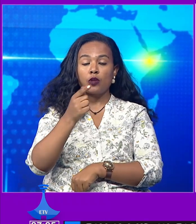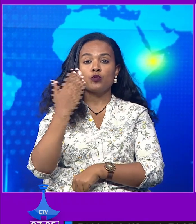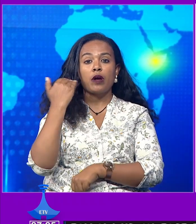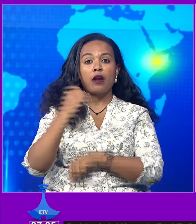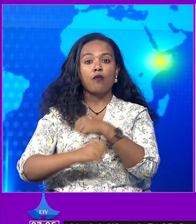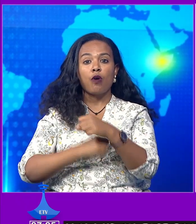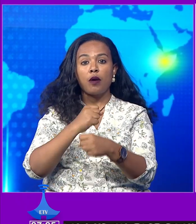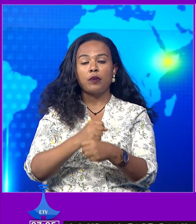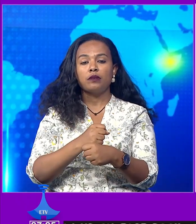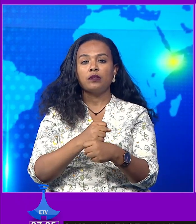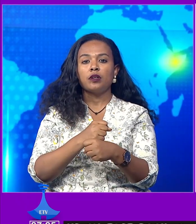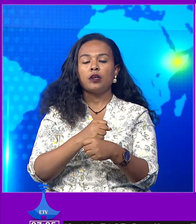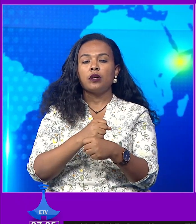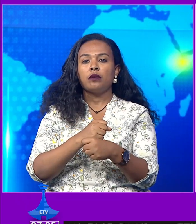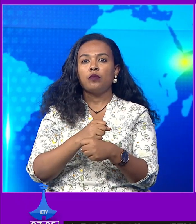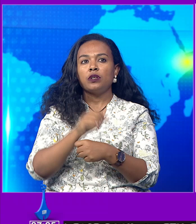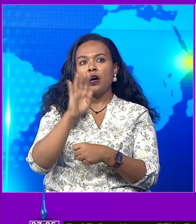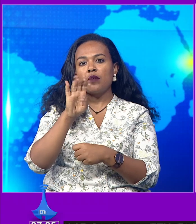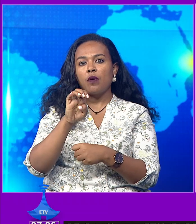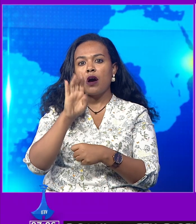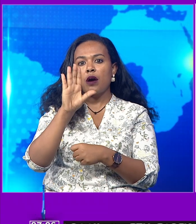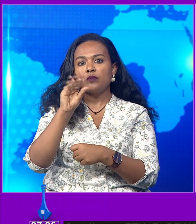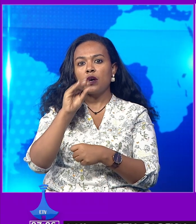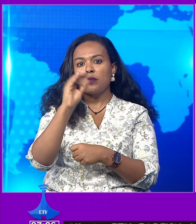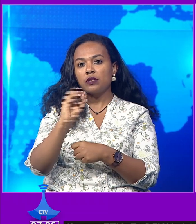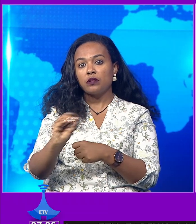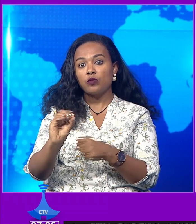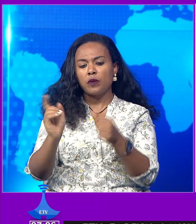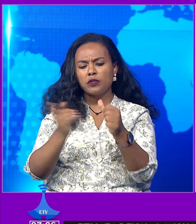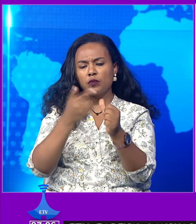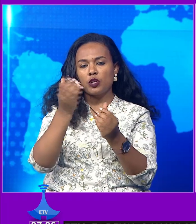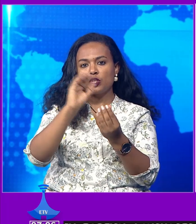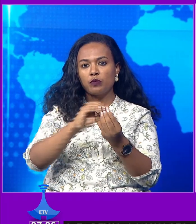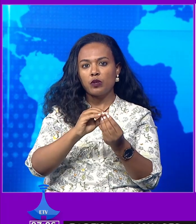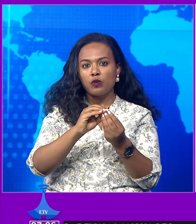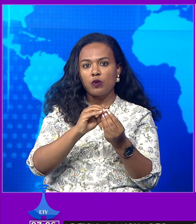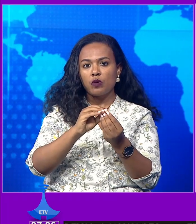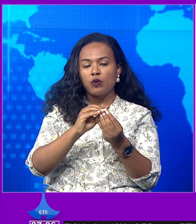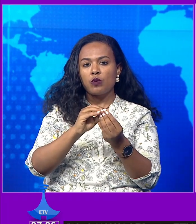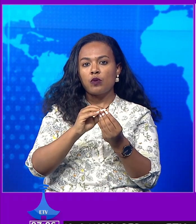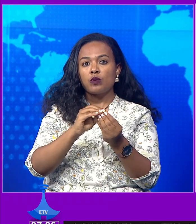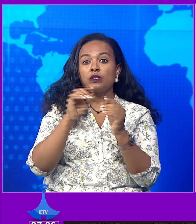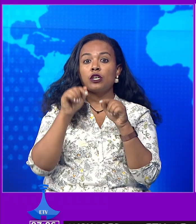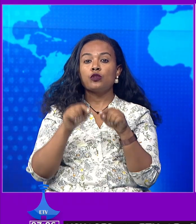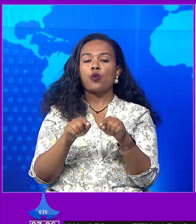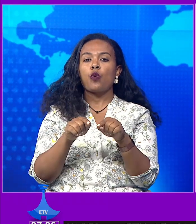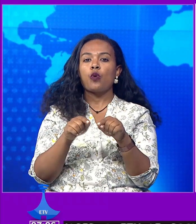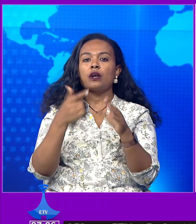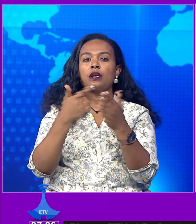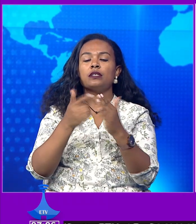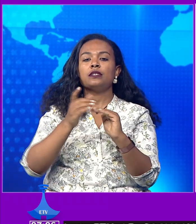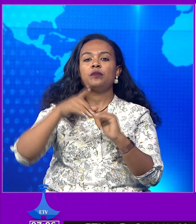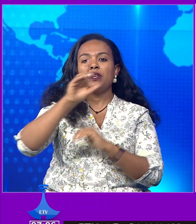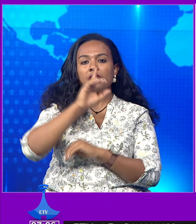ዓመት በኦልሞስት 40-50% ነው የጨመረው ከመጀመሪያው ፓርትሊ በዚህ ዘንድሮ ከዚህም ከፍ